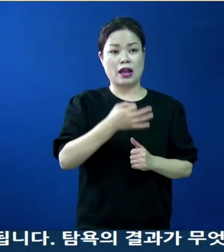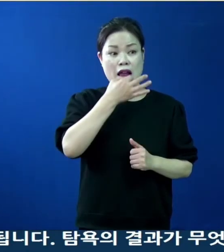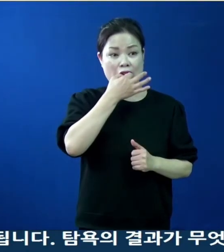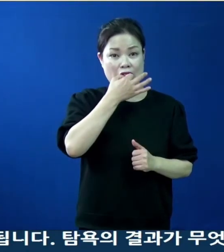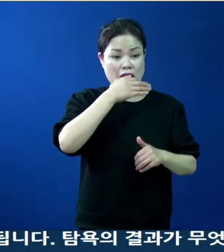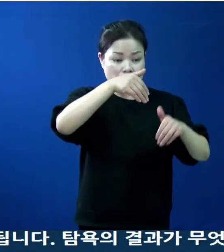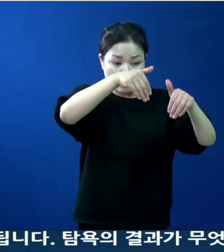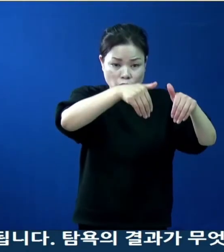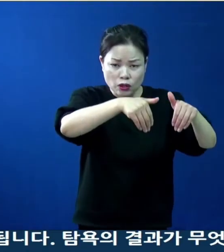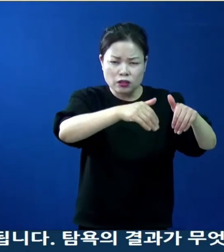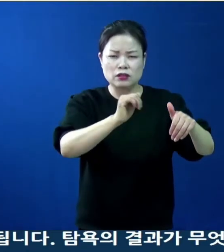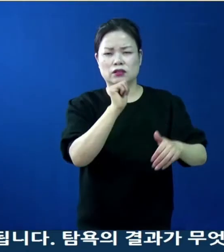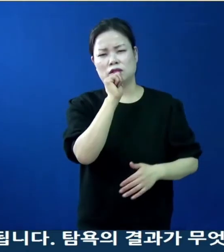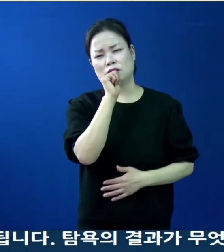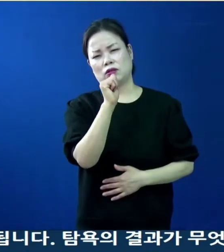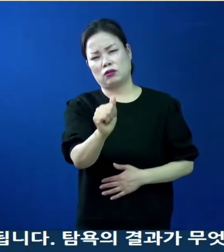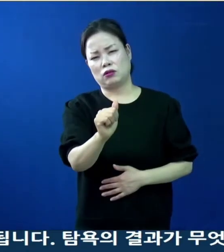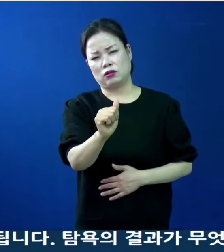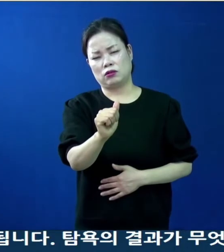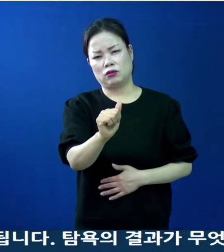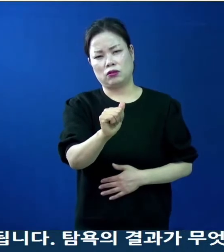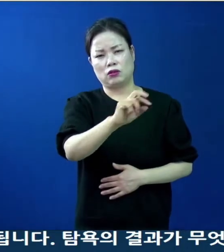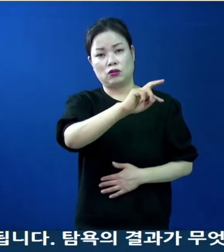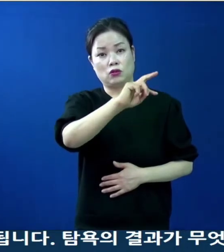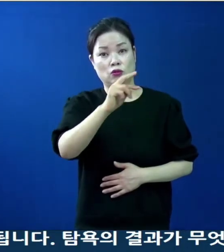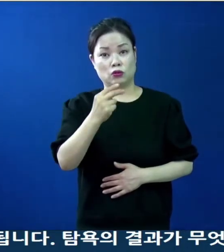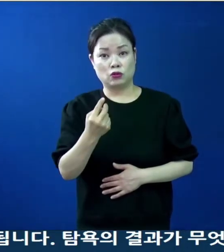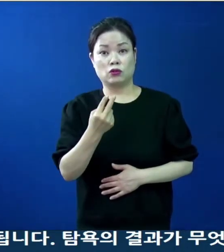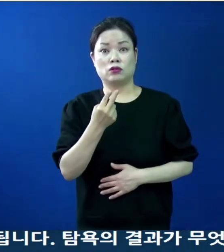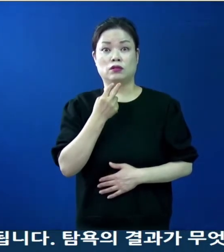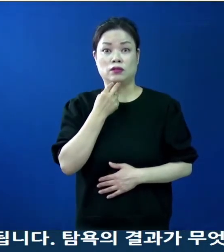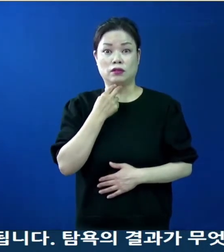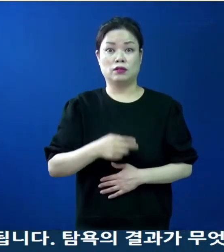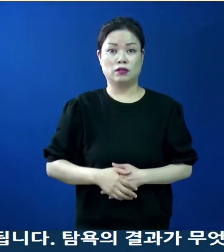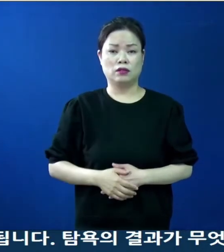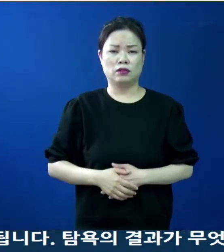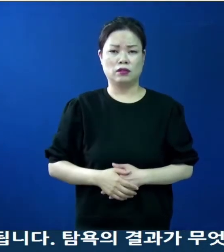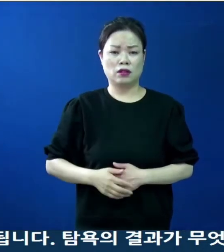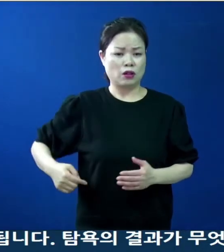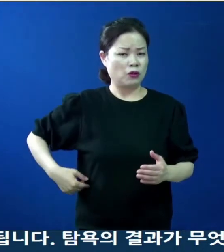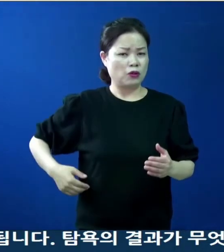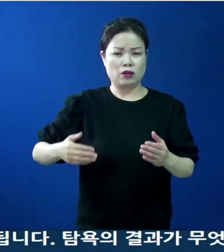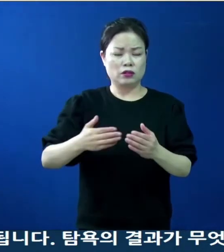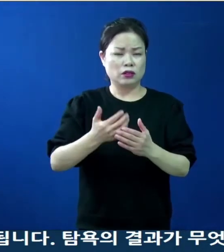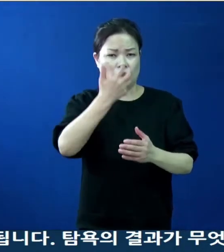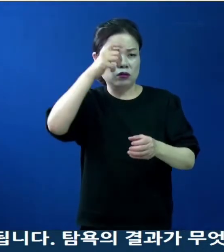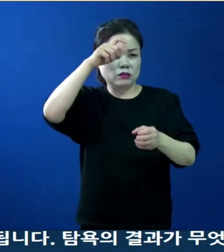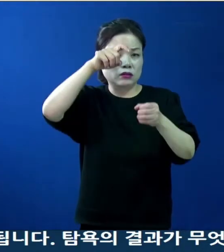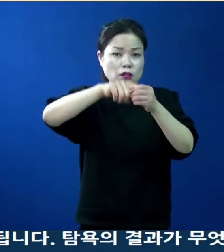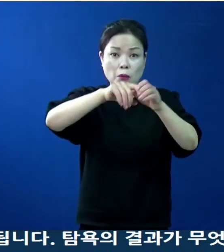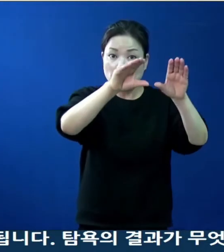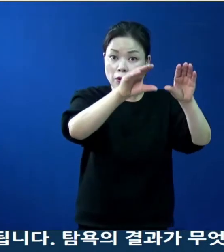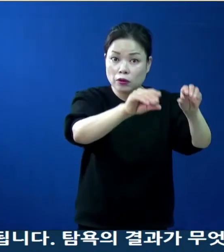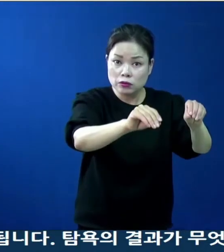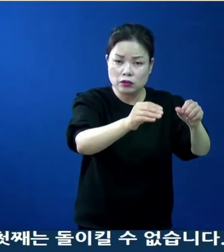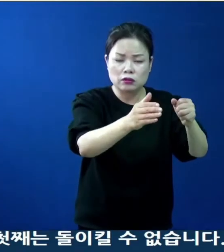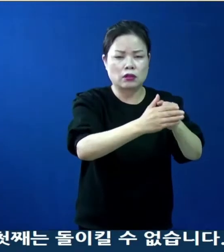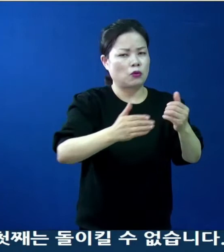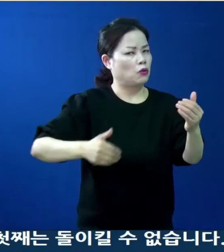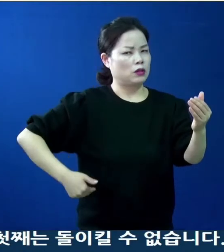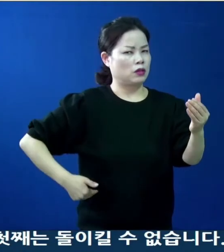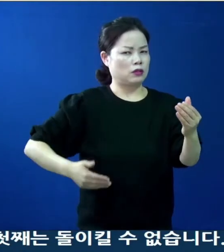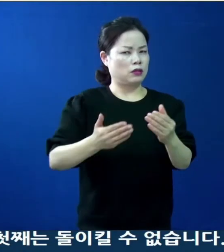되면 절대로 돌이킬 수 없습니다. 영적으로 완전히 마비가 되니까 회개하지